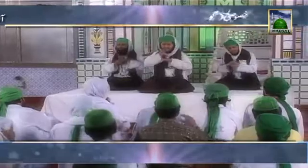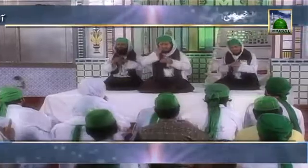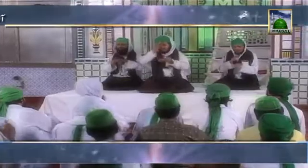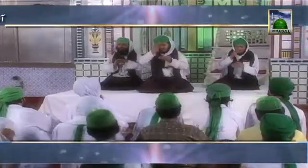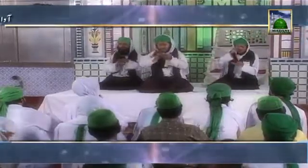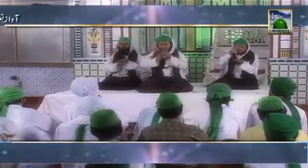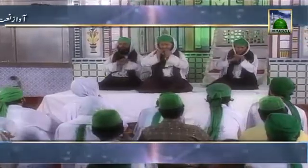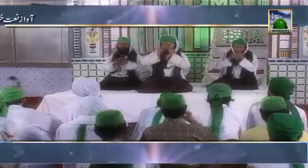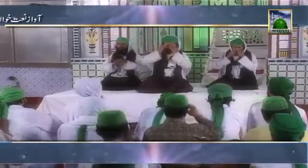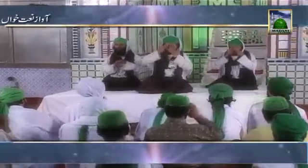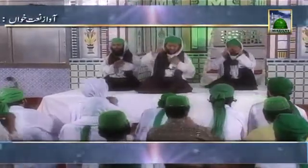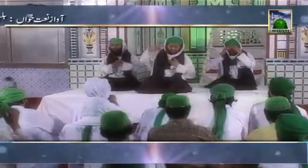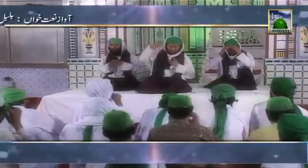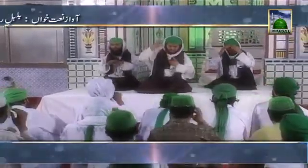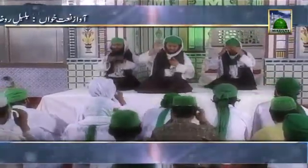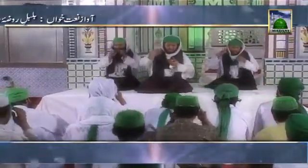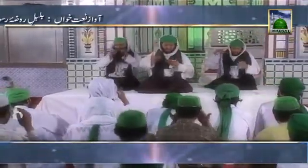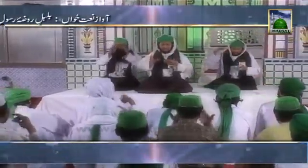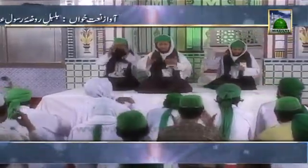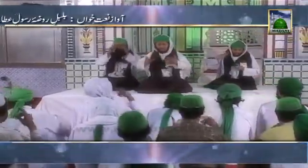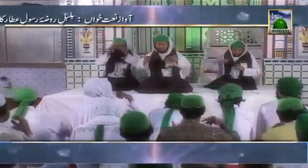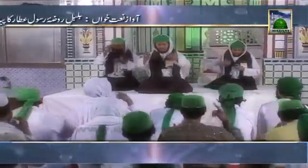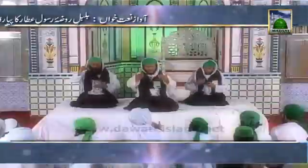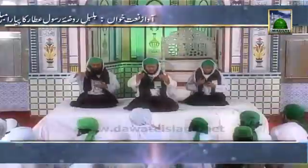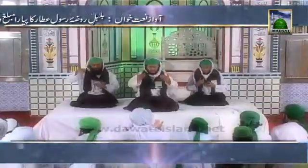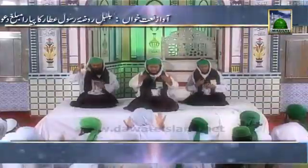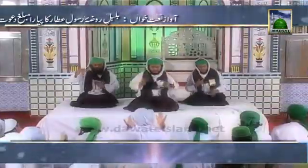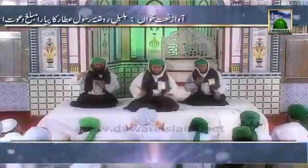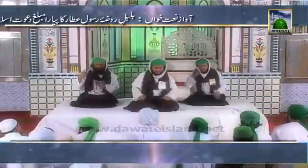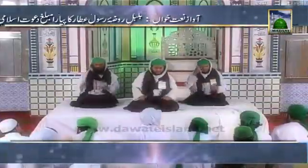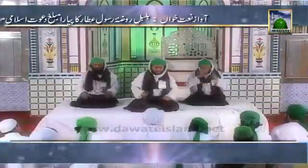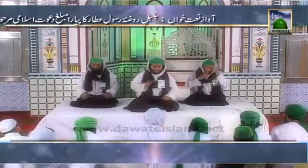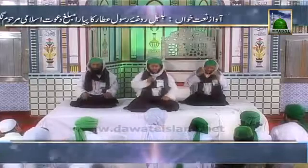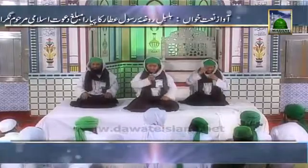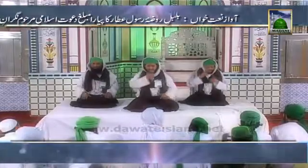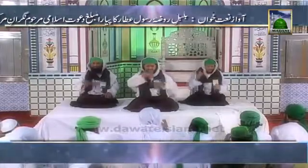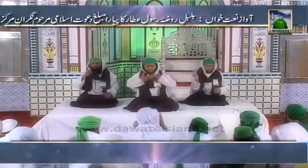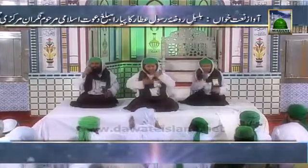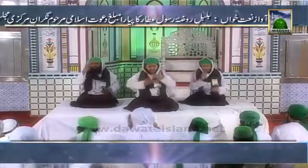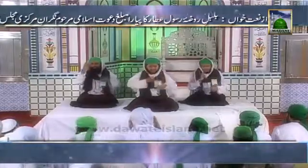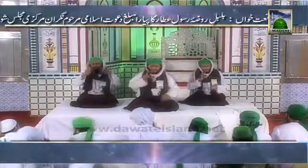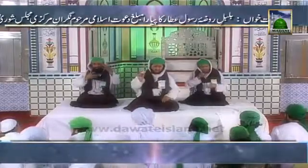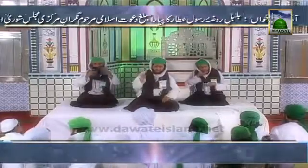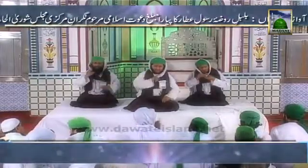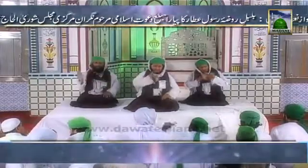پیارے نبی کے دیوانے رونا مصیبت کا مت